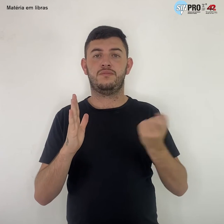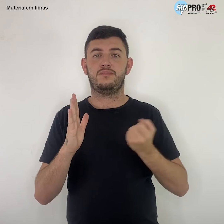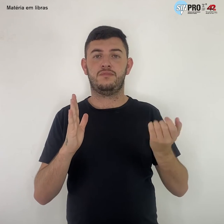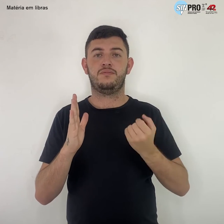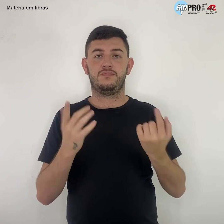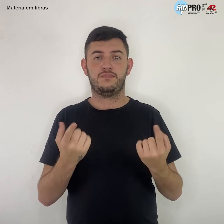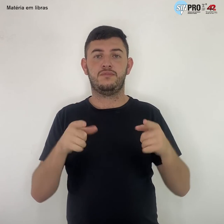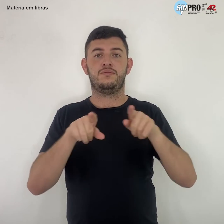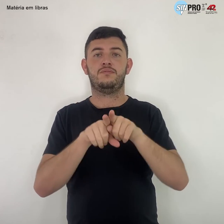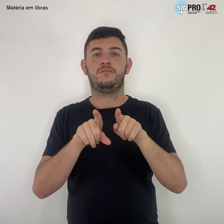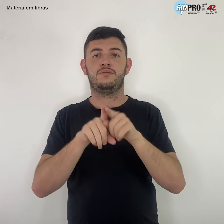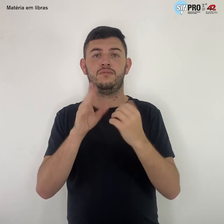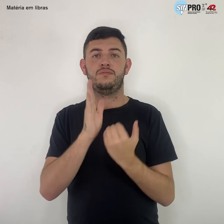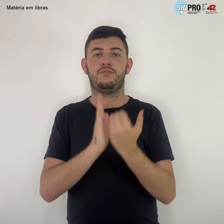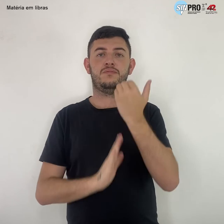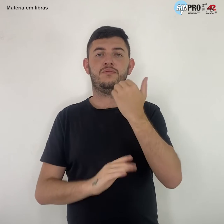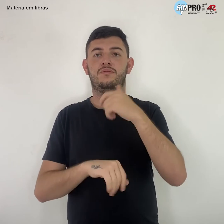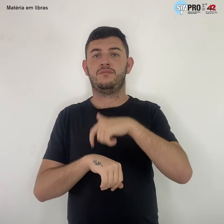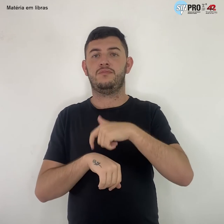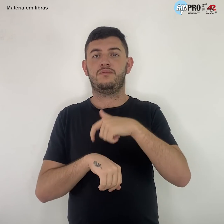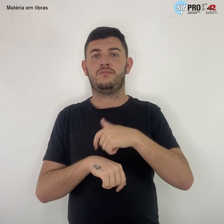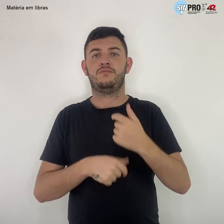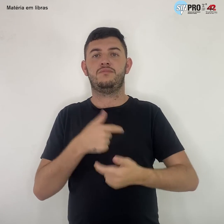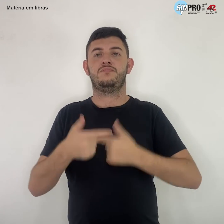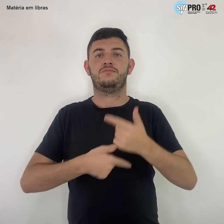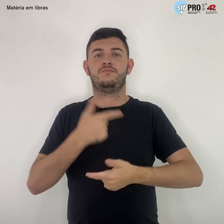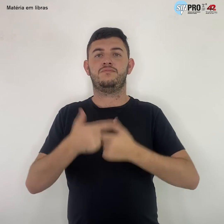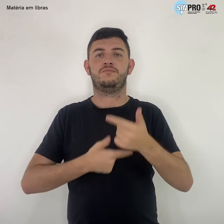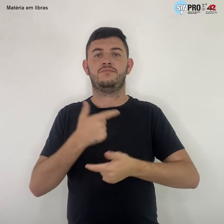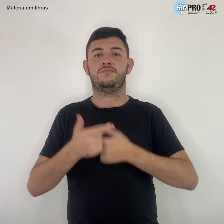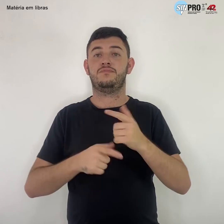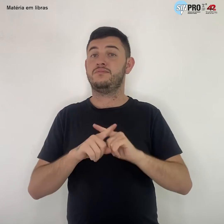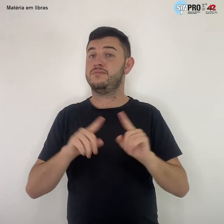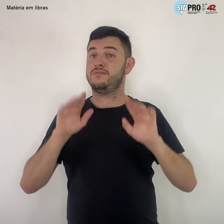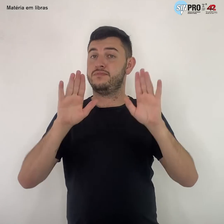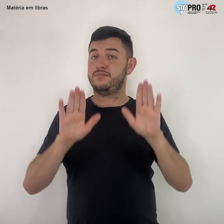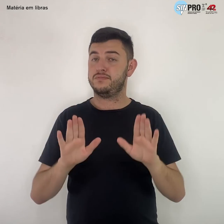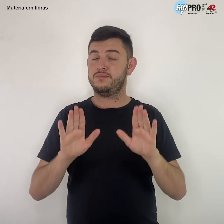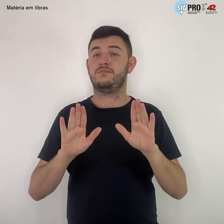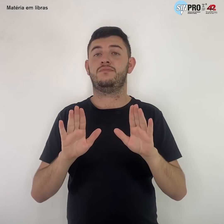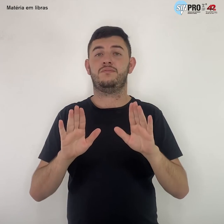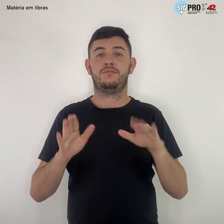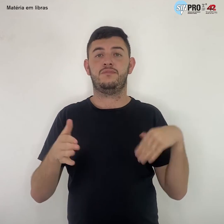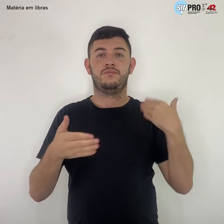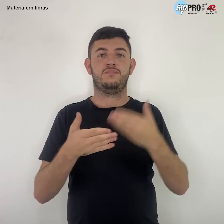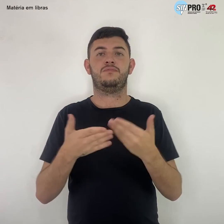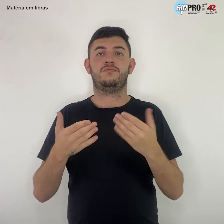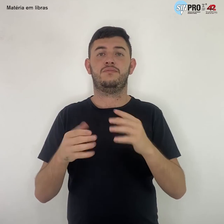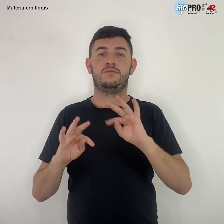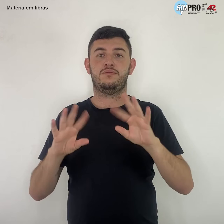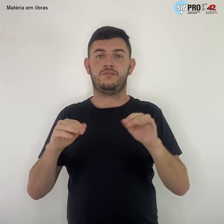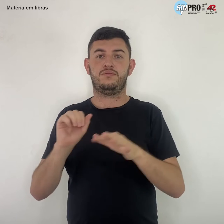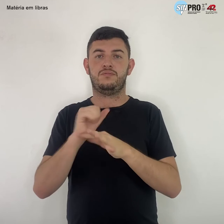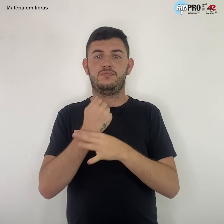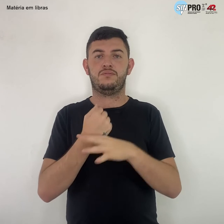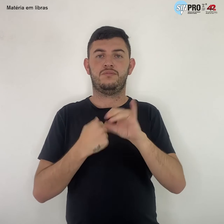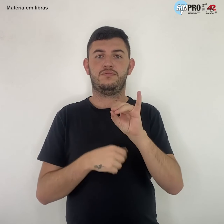o aumento do tempo de contribuição. Até então, todos os segurados do